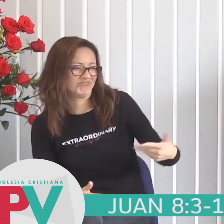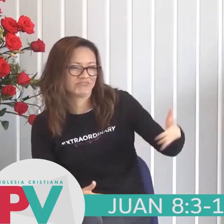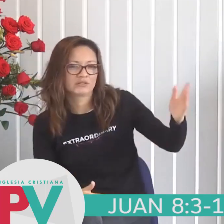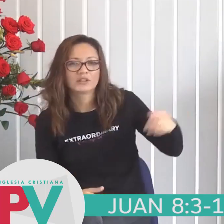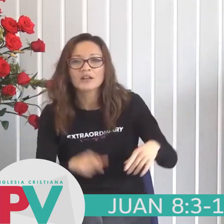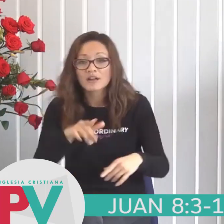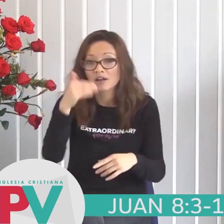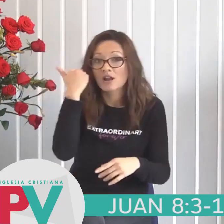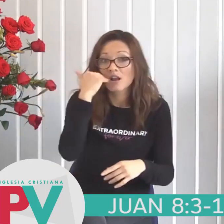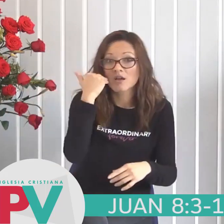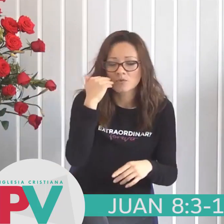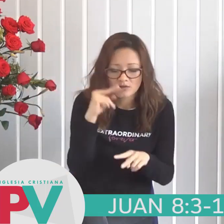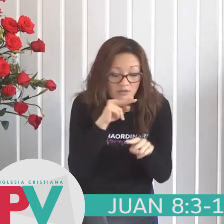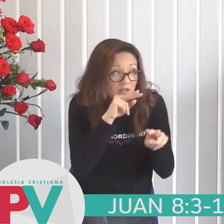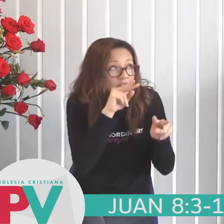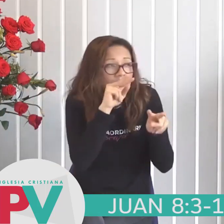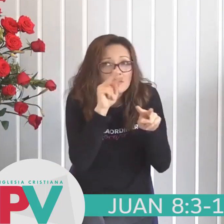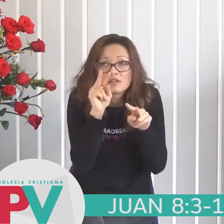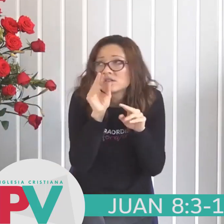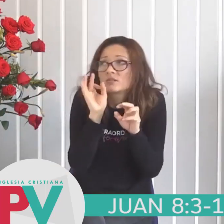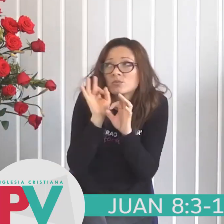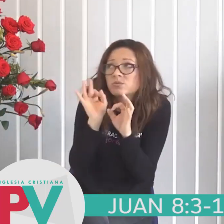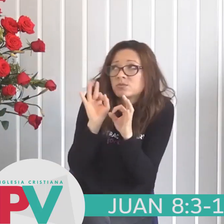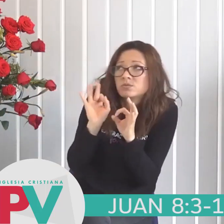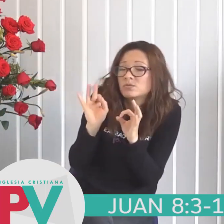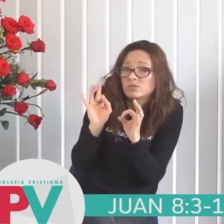Ella dijo, ninguno, Señor.